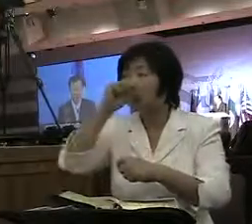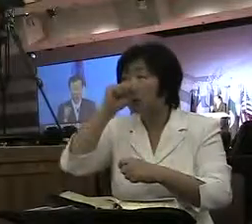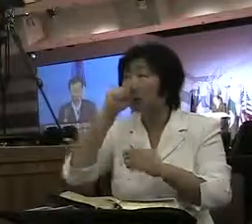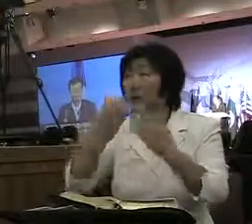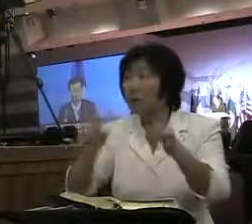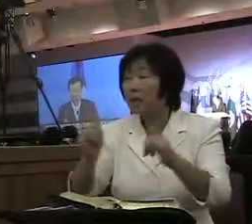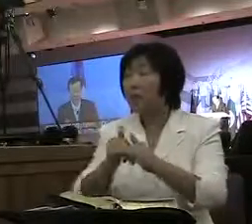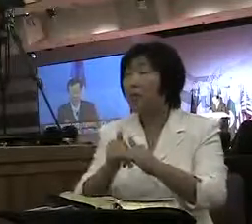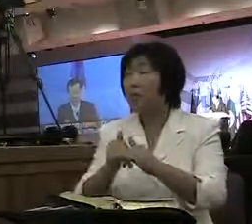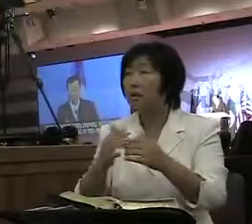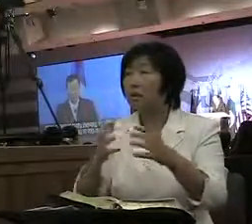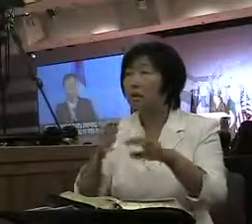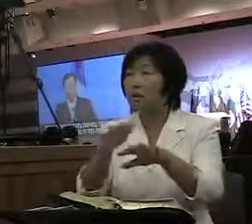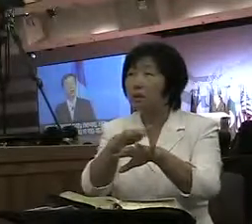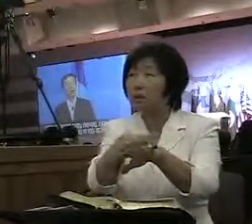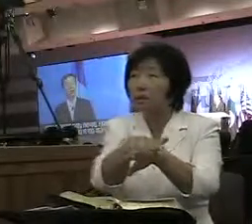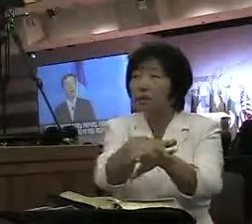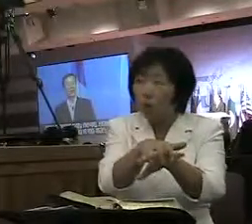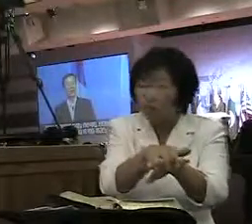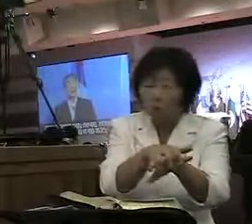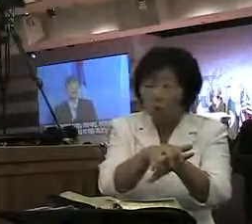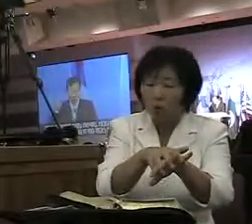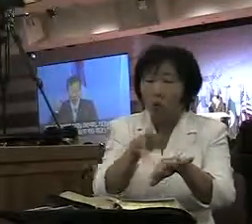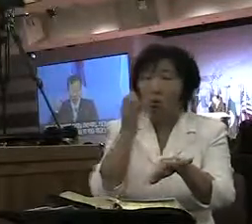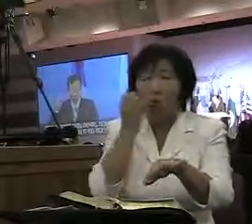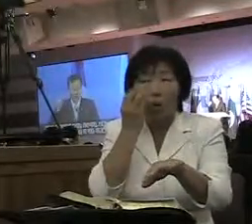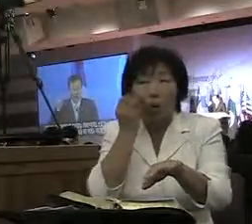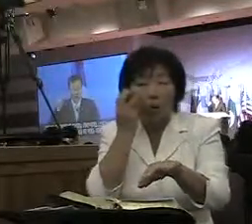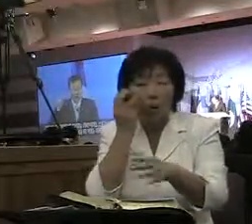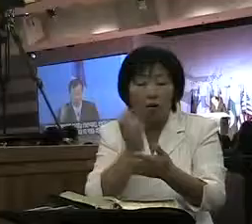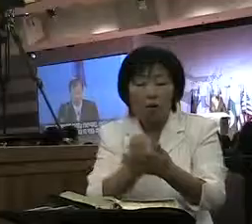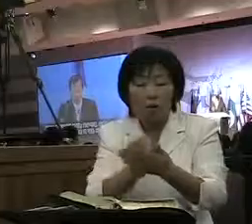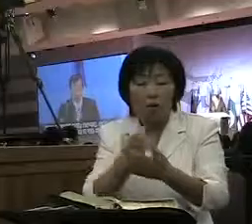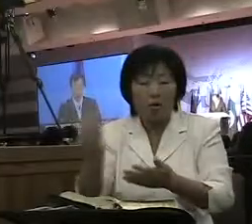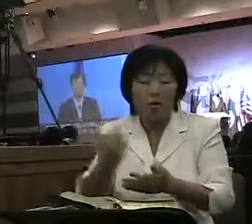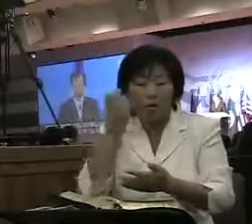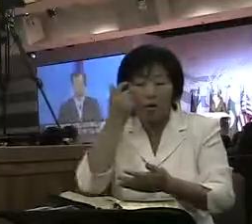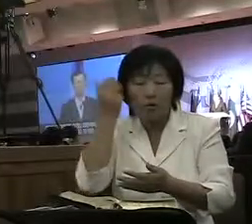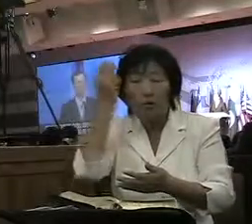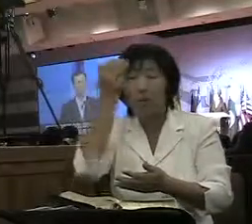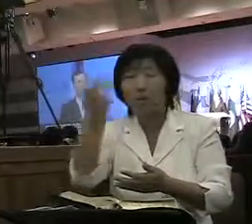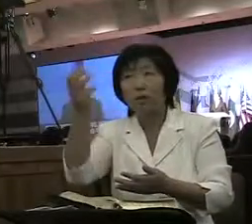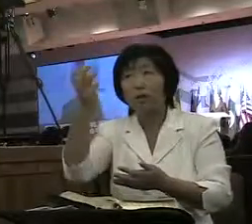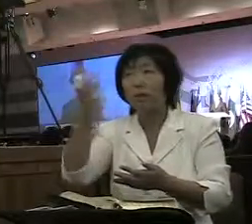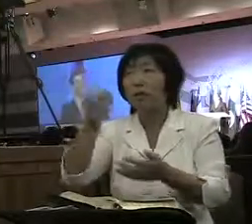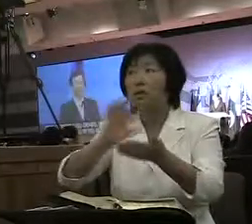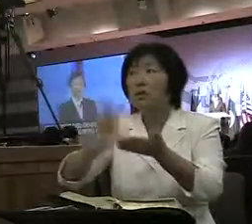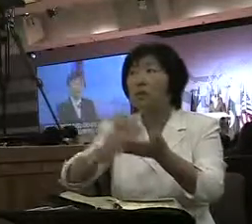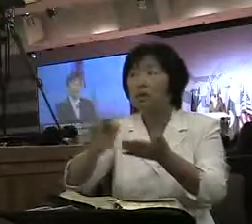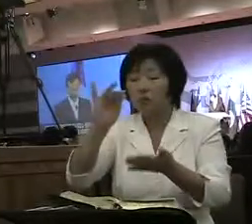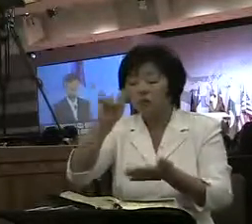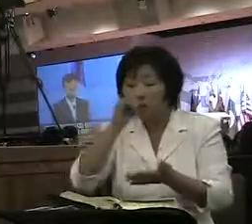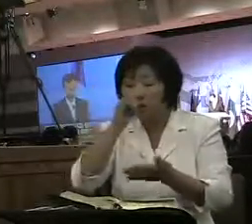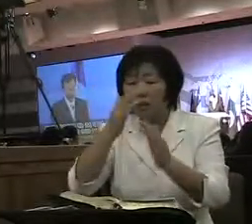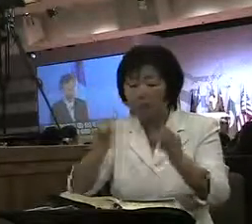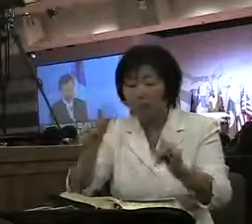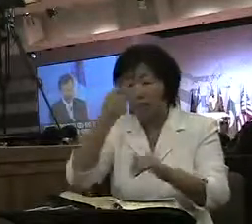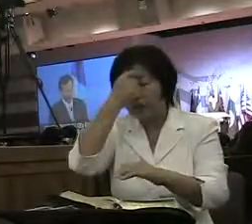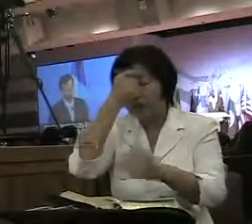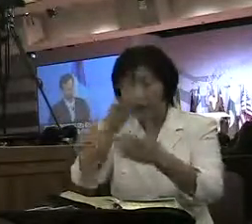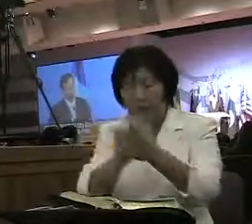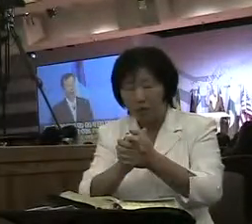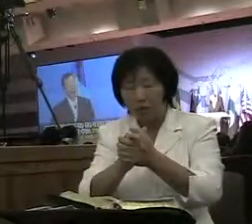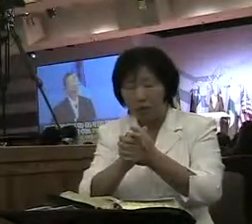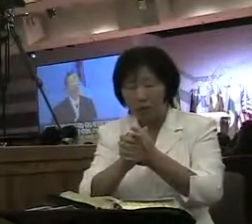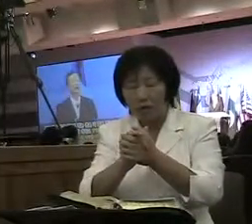조직 또한 고상한 방법이 아니고 성령께서 쓰실 수 있는 사람, 즉 기도에